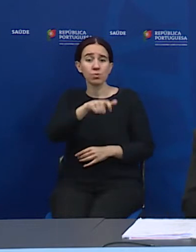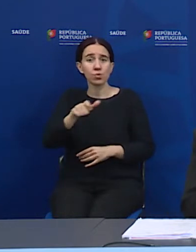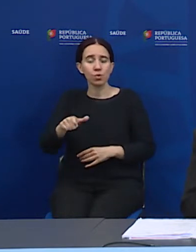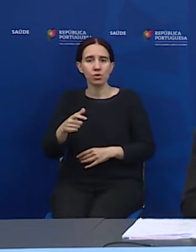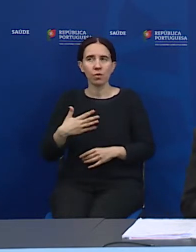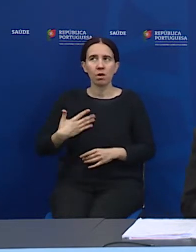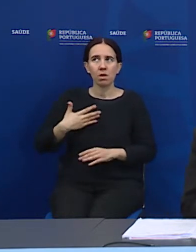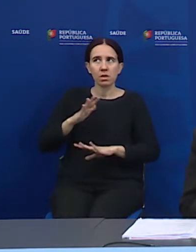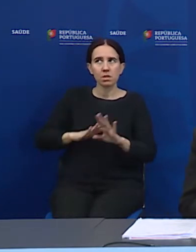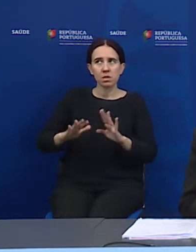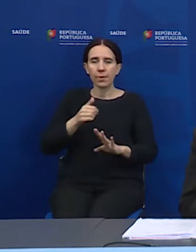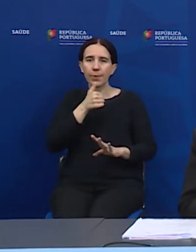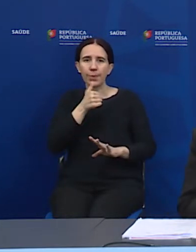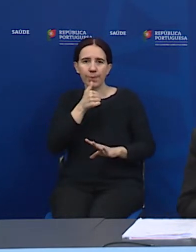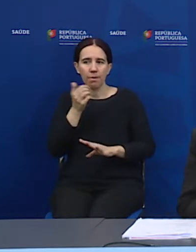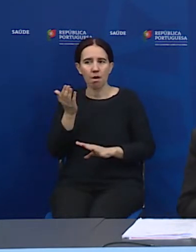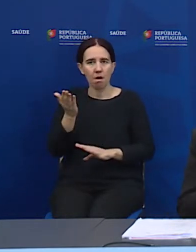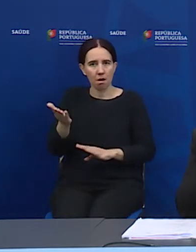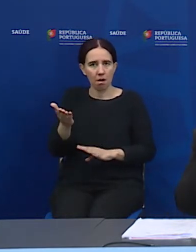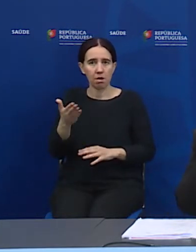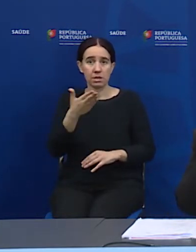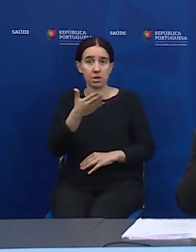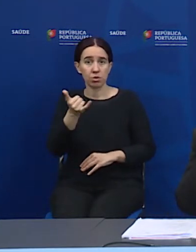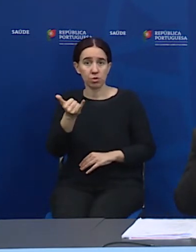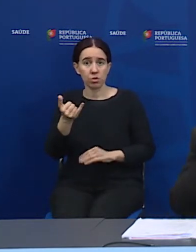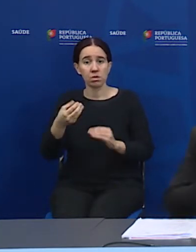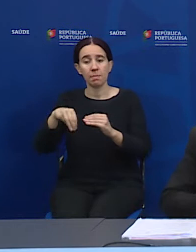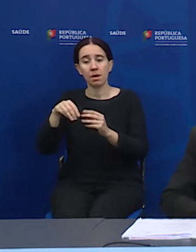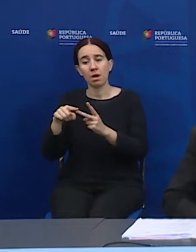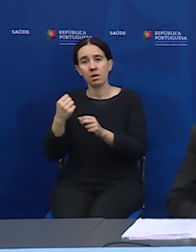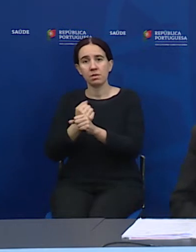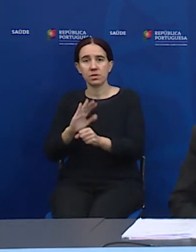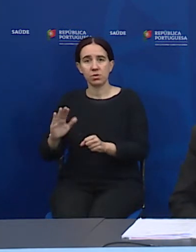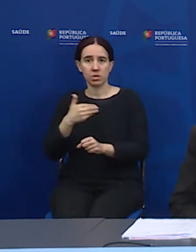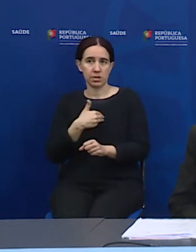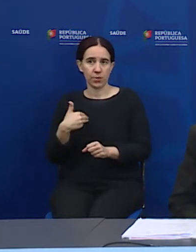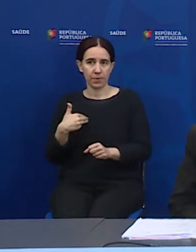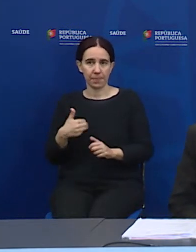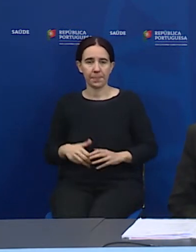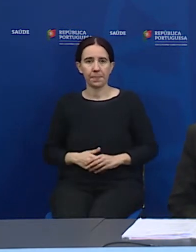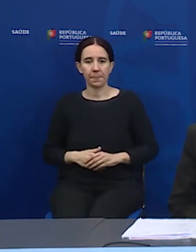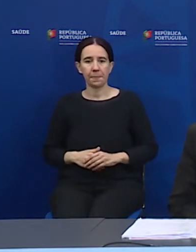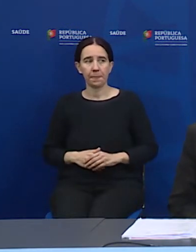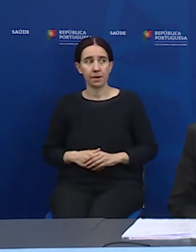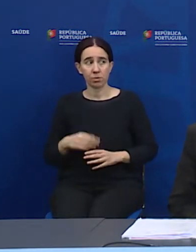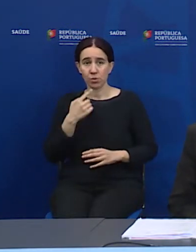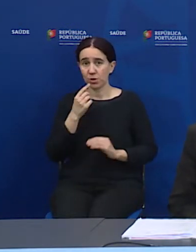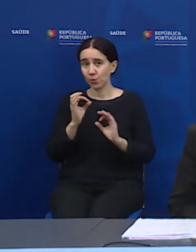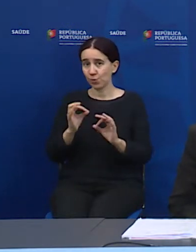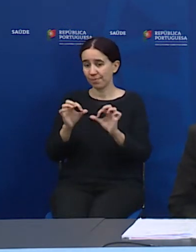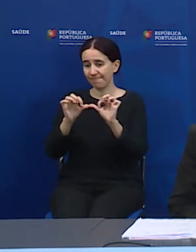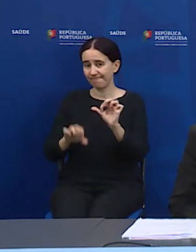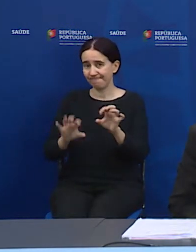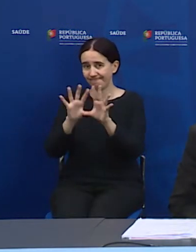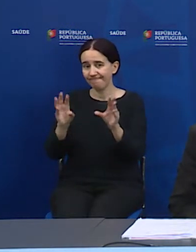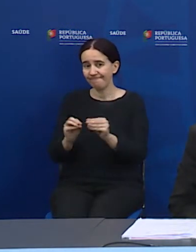pessoas tiveram algum receio de recorrer quer ao 112 quer ao serviço nacional de saúde e eu diria que são